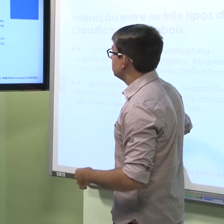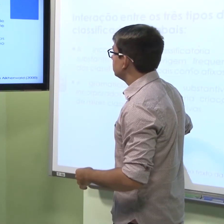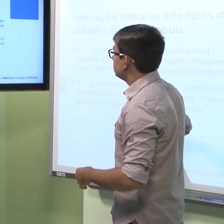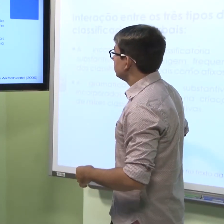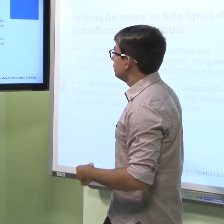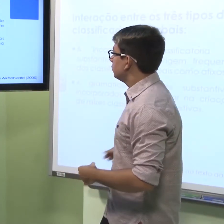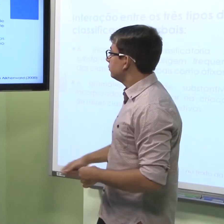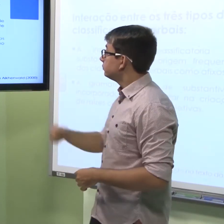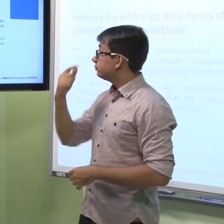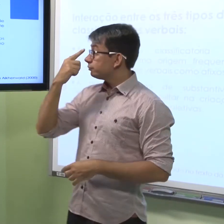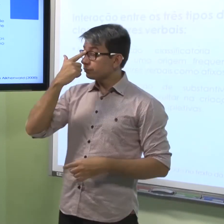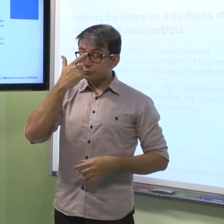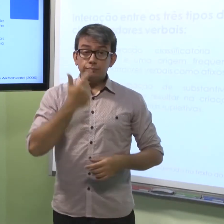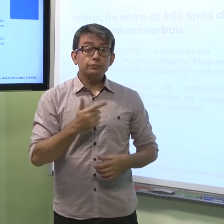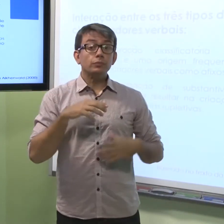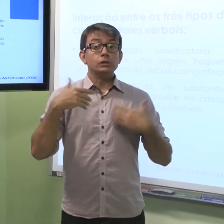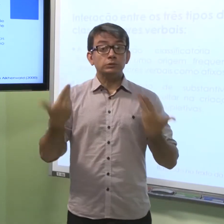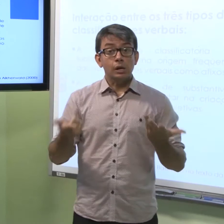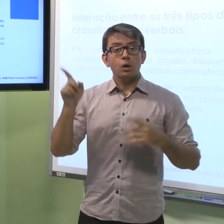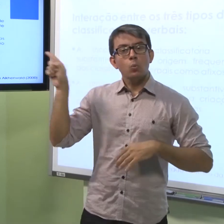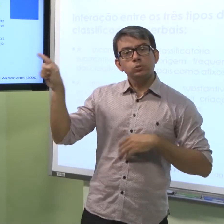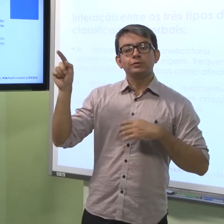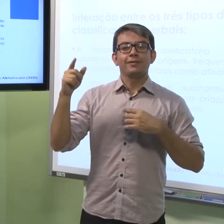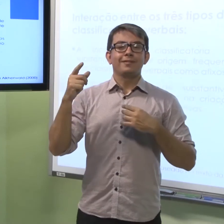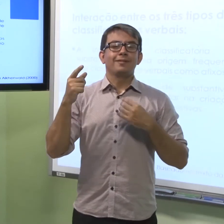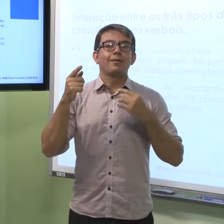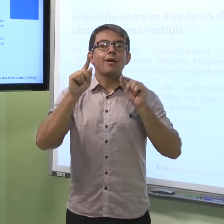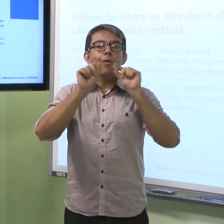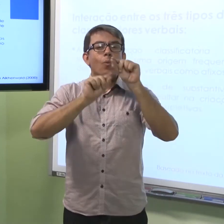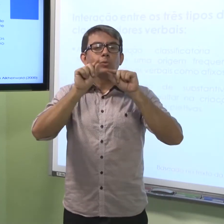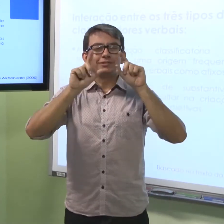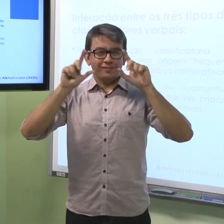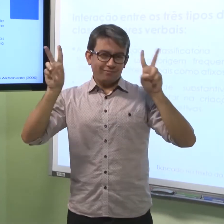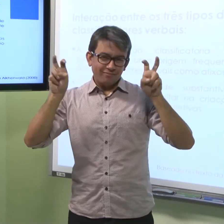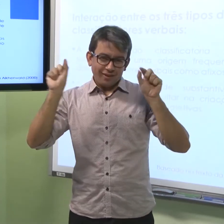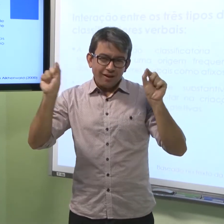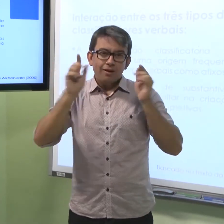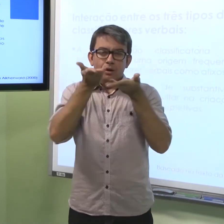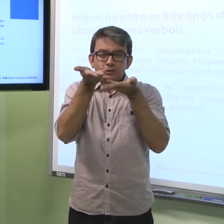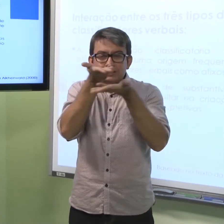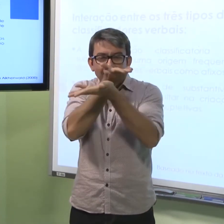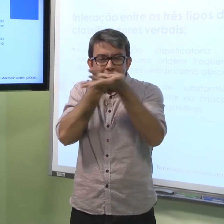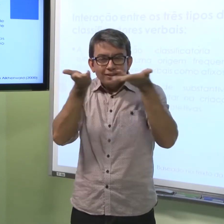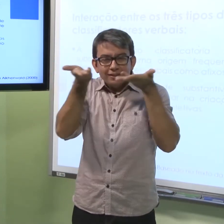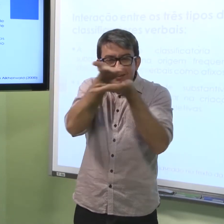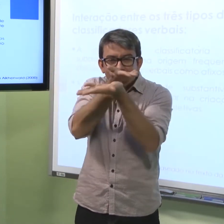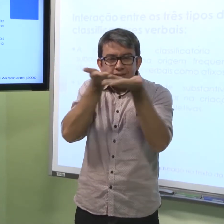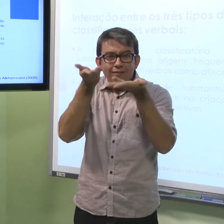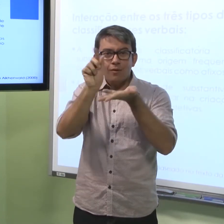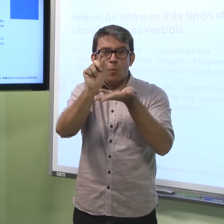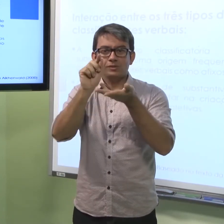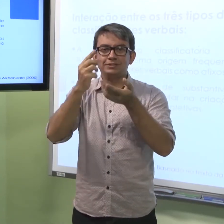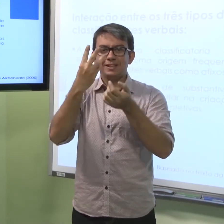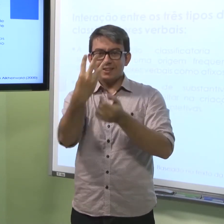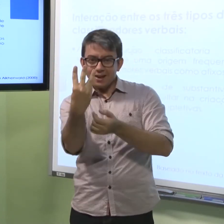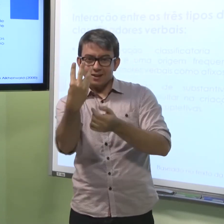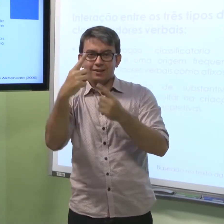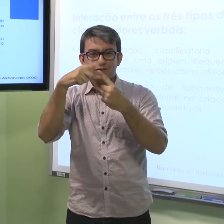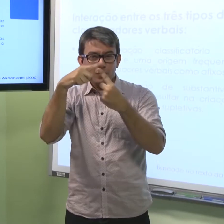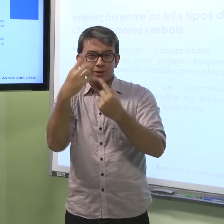Então, Agora eu irei explicar para você sobre a